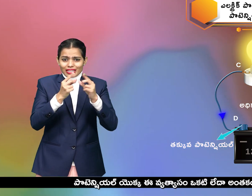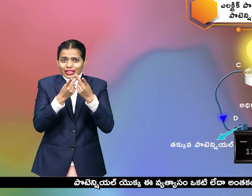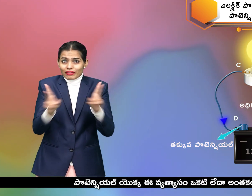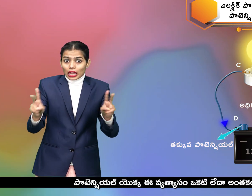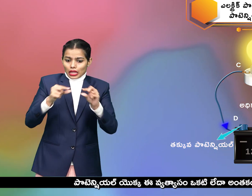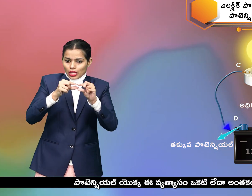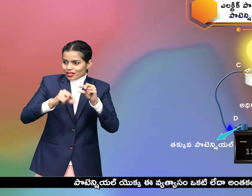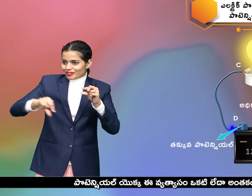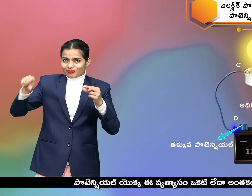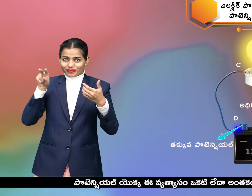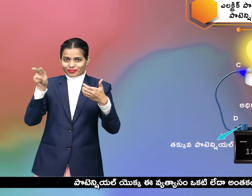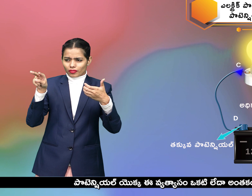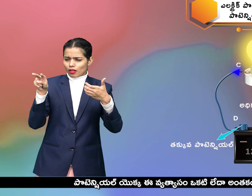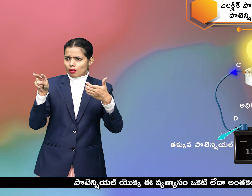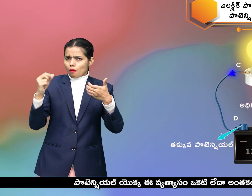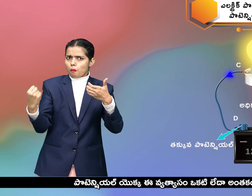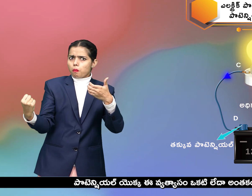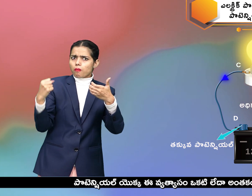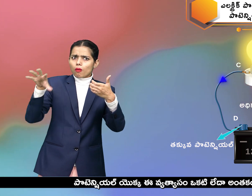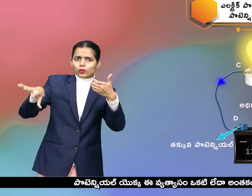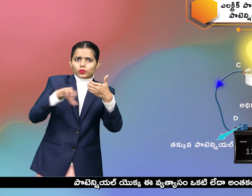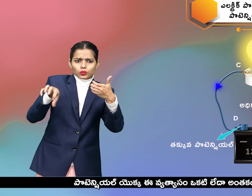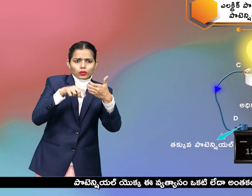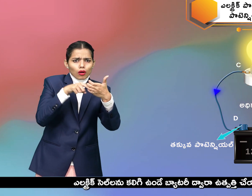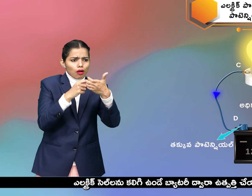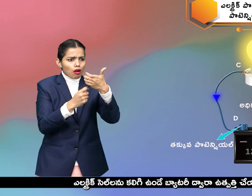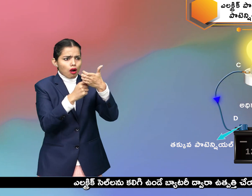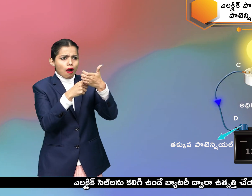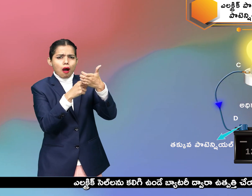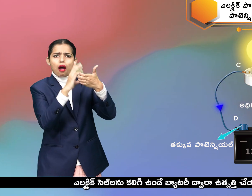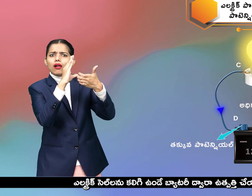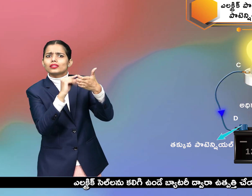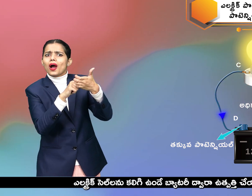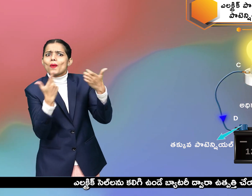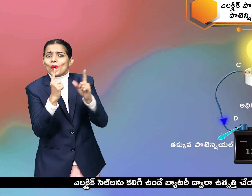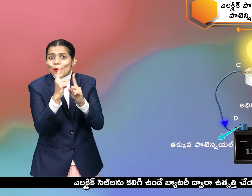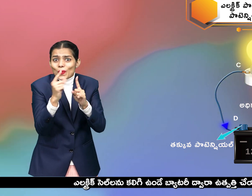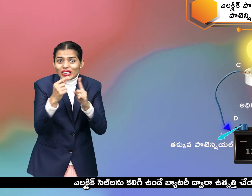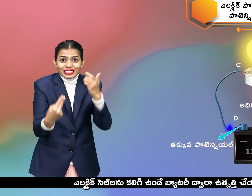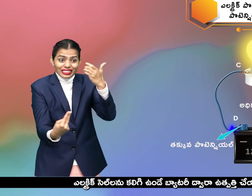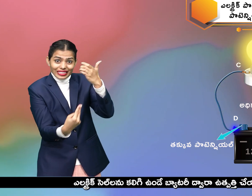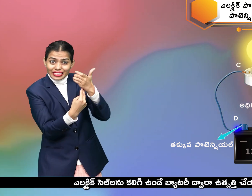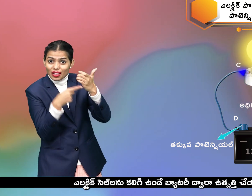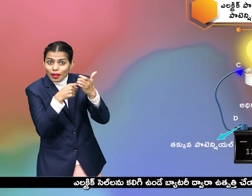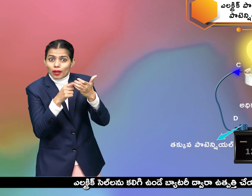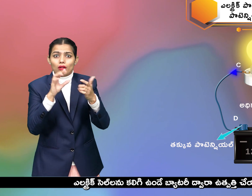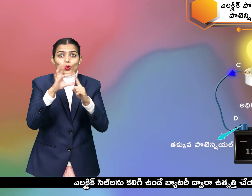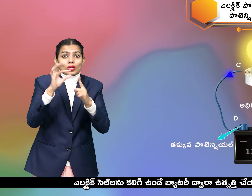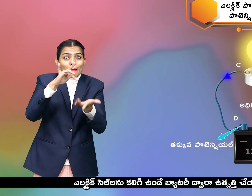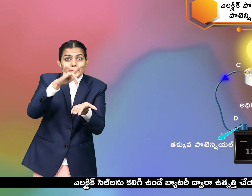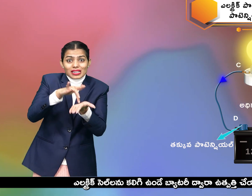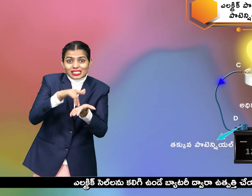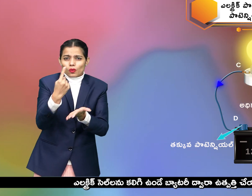పొటెన్షియల్ యొక్క ఈ వ్యత్యాసం ఒకటి లేదా అంతకంటే ఎక్కువ ఎలక్ట్రిక్ సెల్లను కలిగి ఉండే బ్యాటరీ ద్వారా